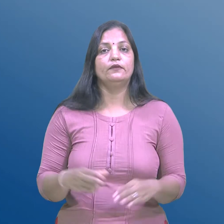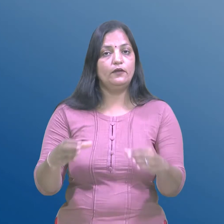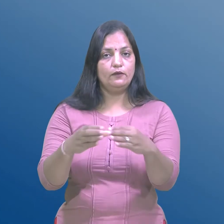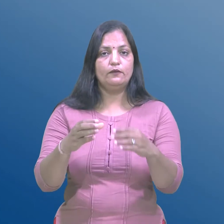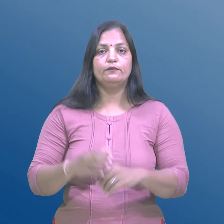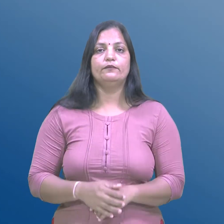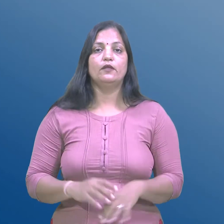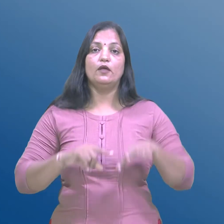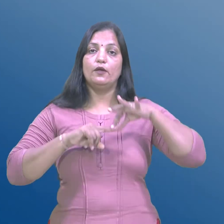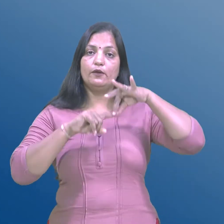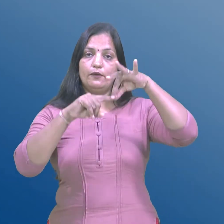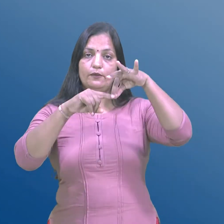ક્યુ